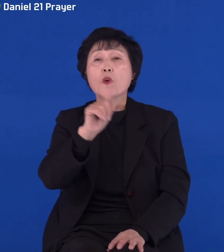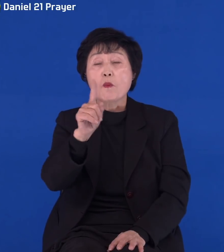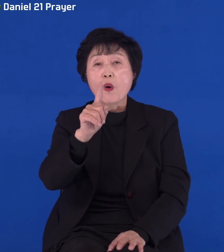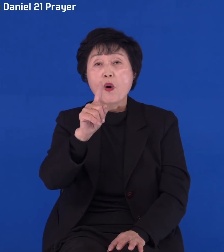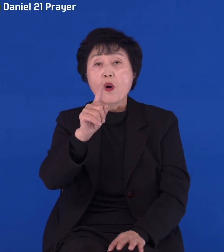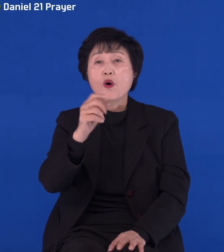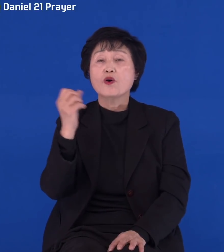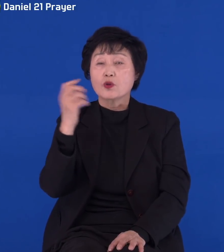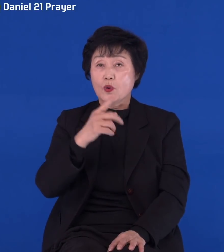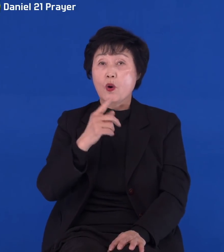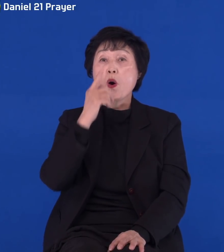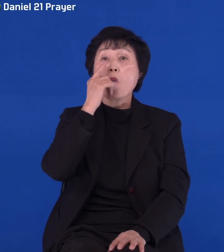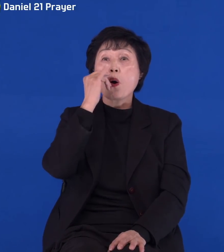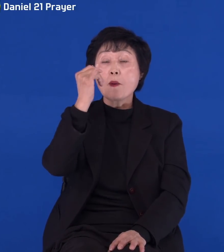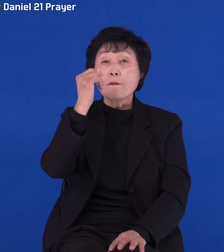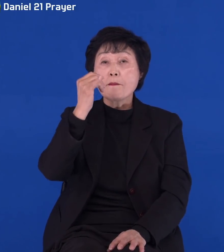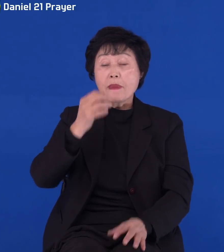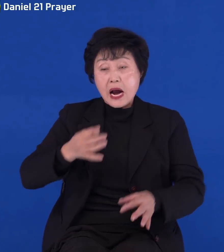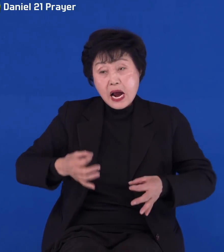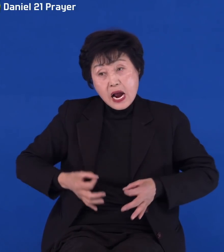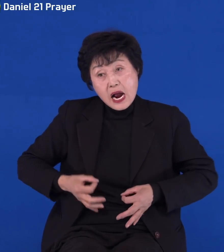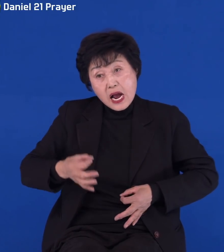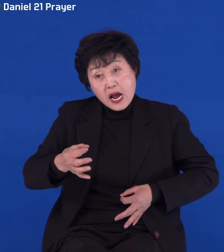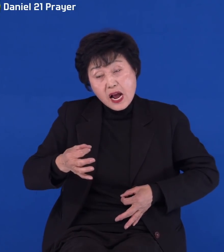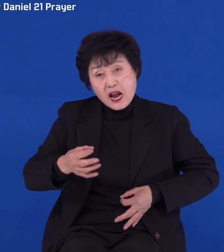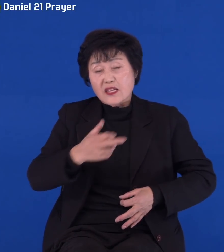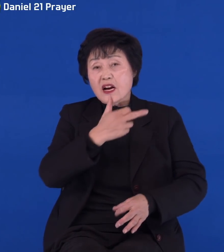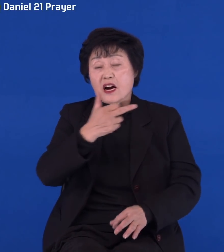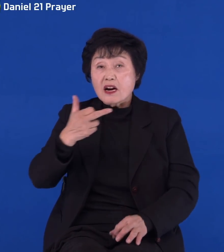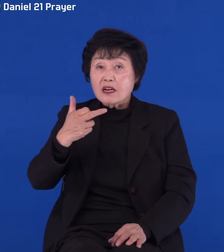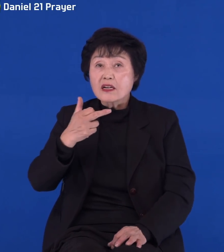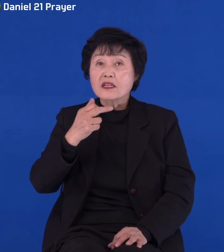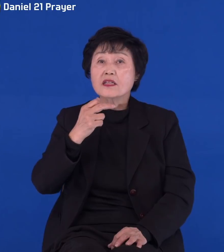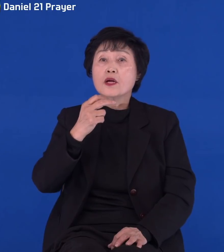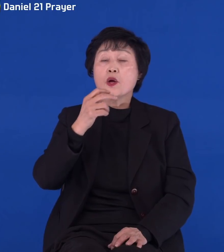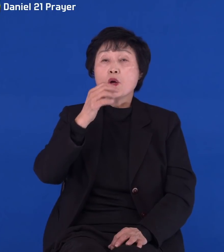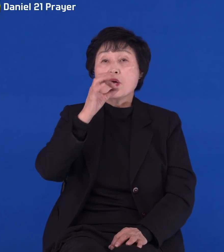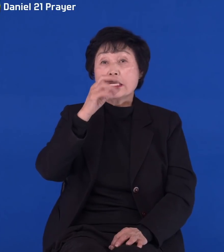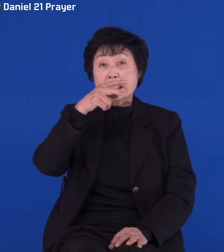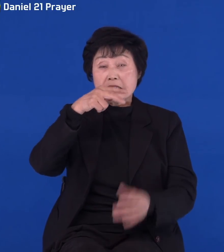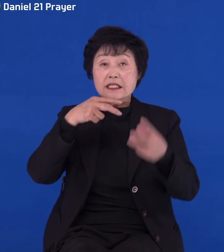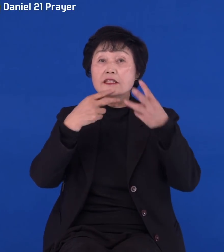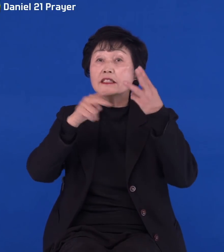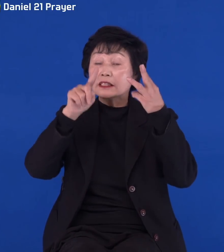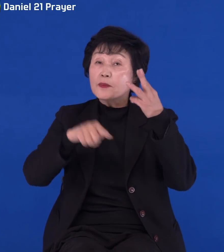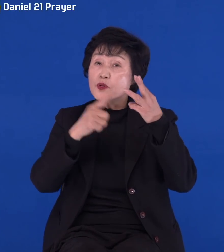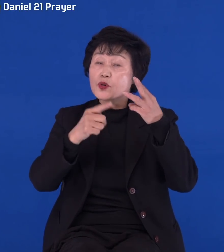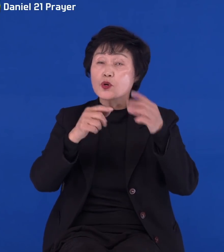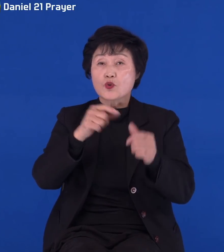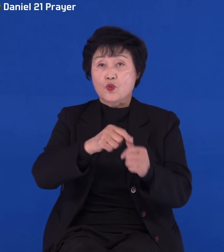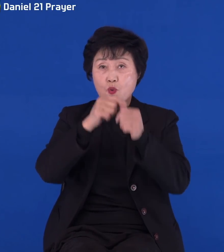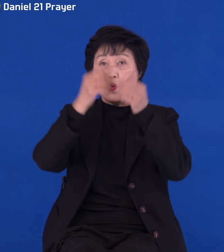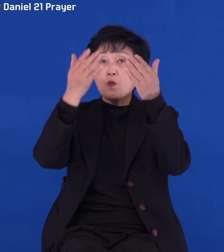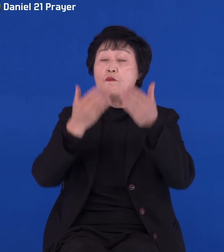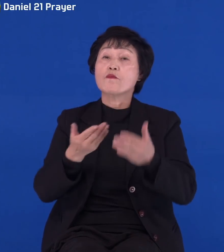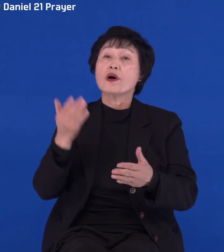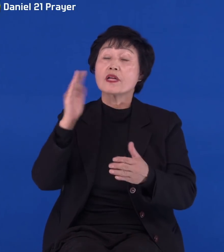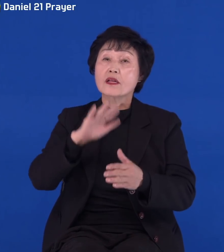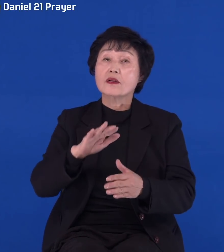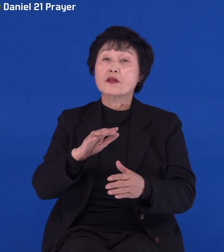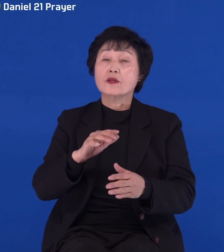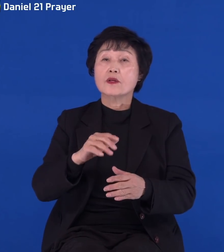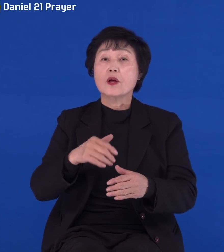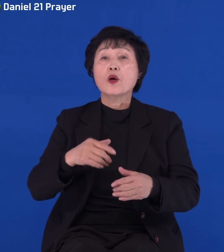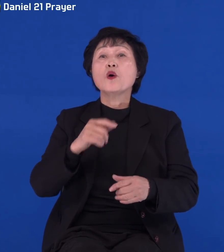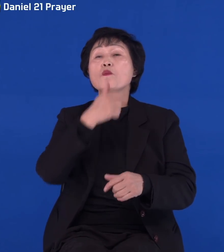이식 수술을 통해서 너희 큰애 삼촌이 구원을 받았는데 구원만큼 큰 게 뭐더니? 이런저런 수많은 기적과 이적과 환상과